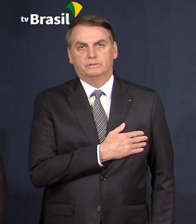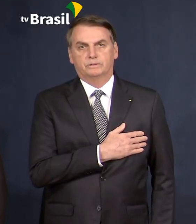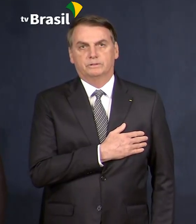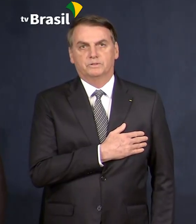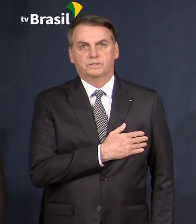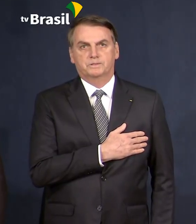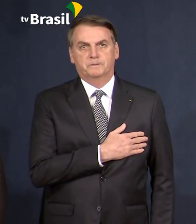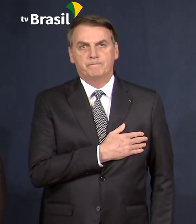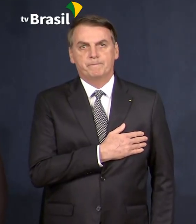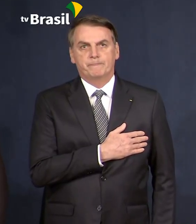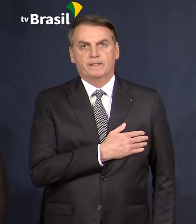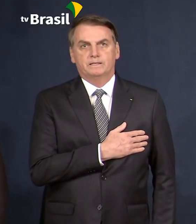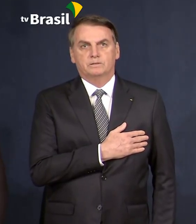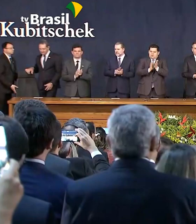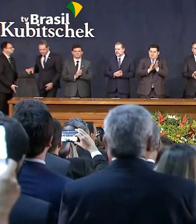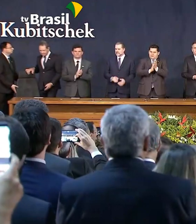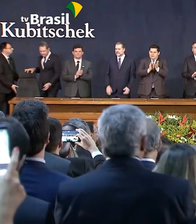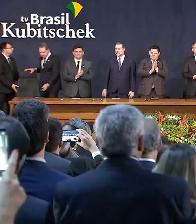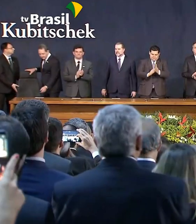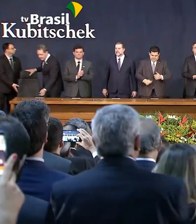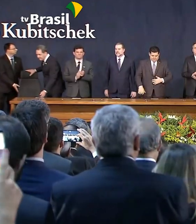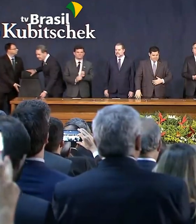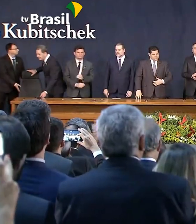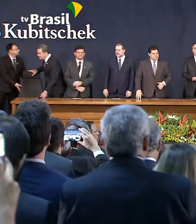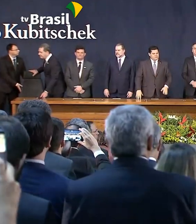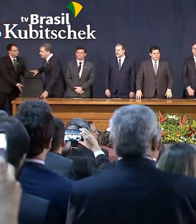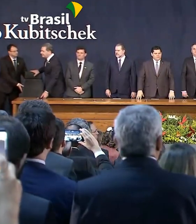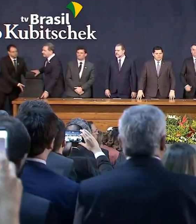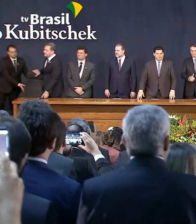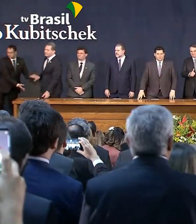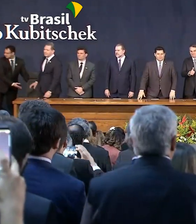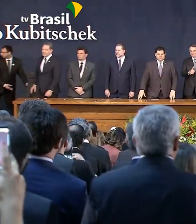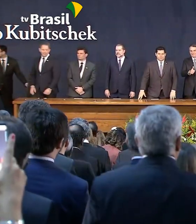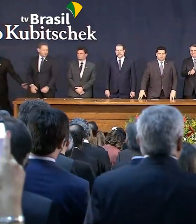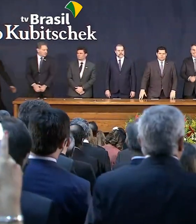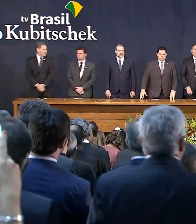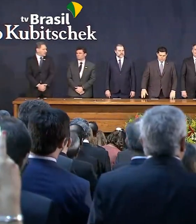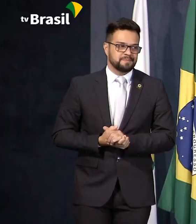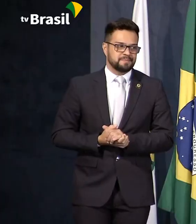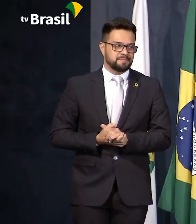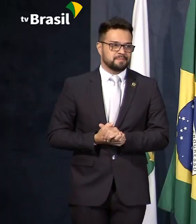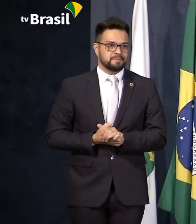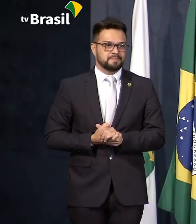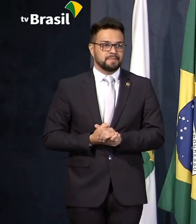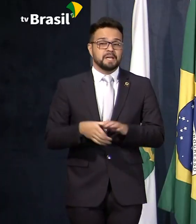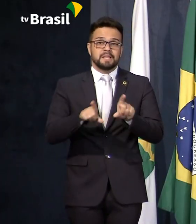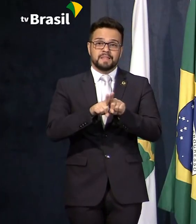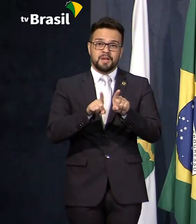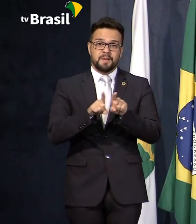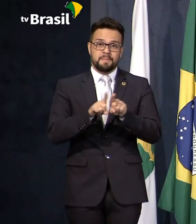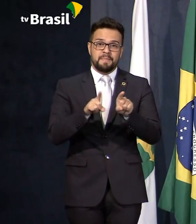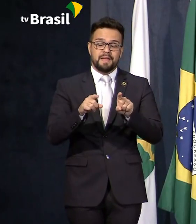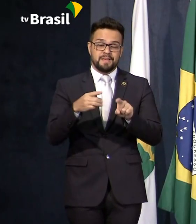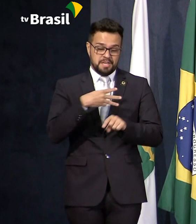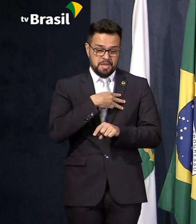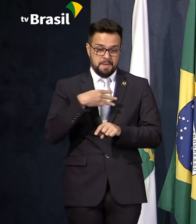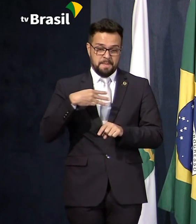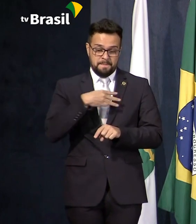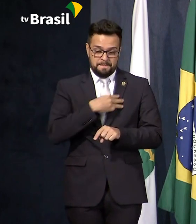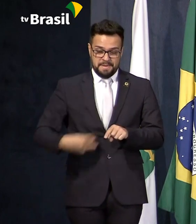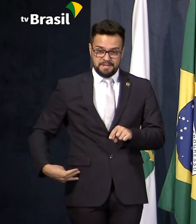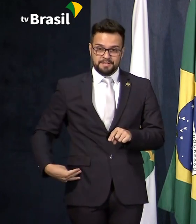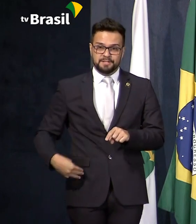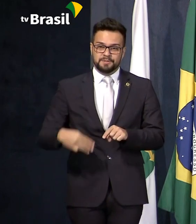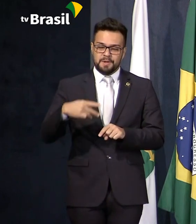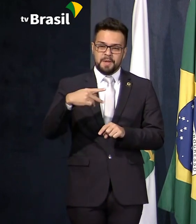escolha difícil diante do quadro do Ministério Público da União e defendeu a independência dessa e de outras